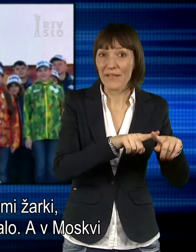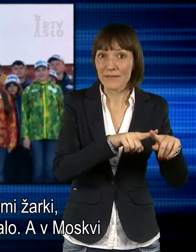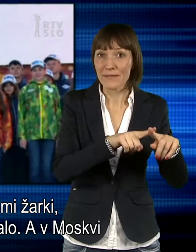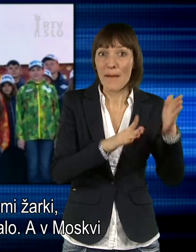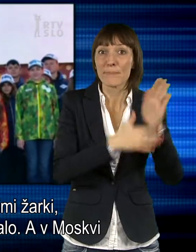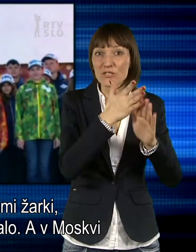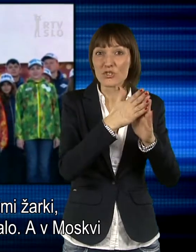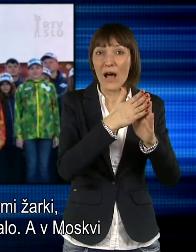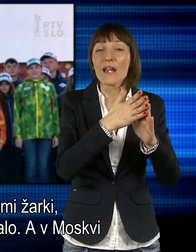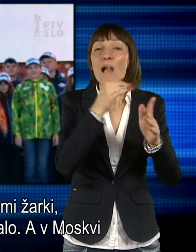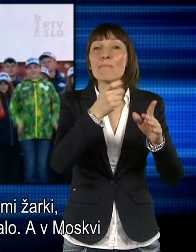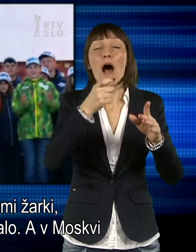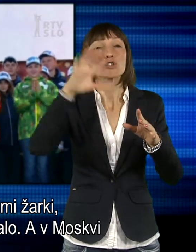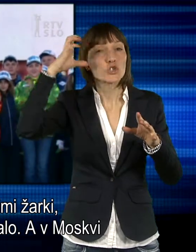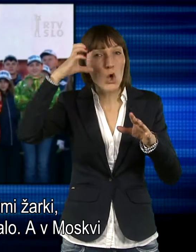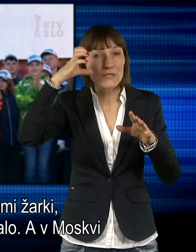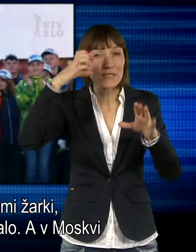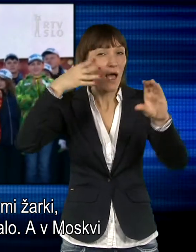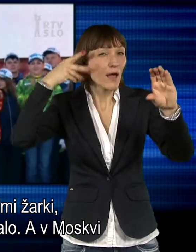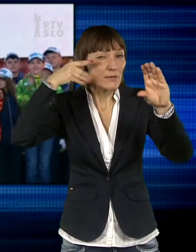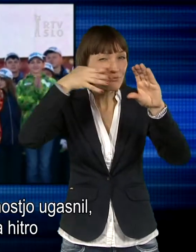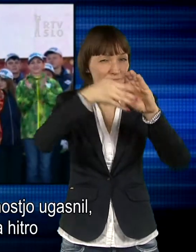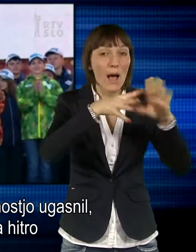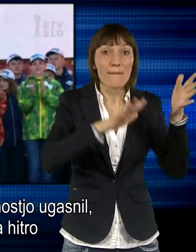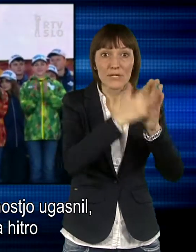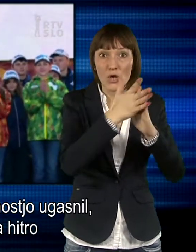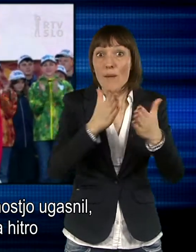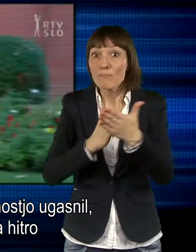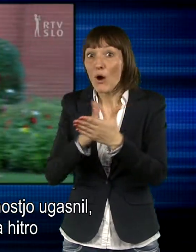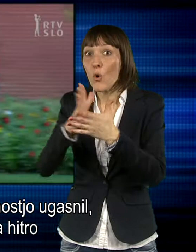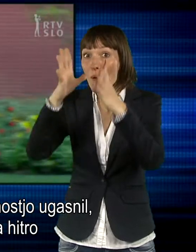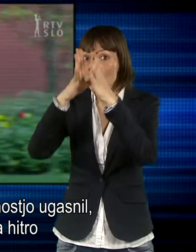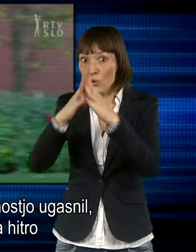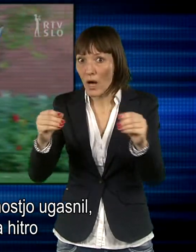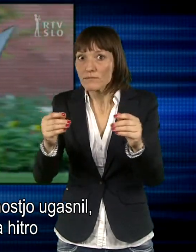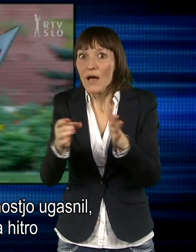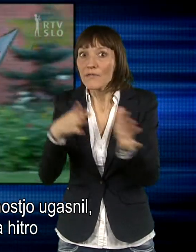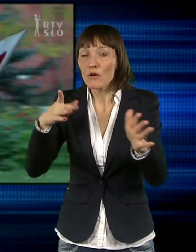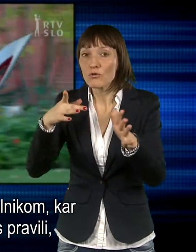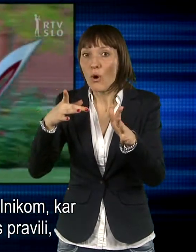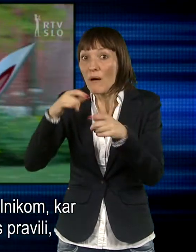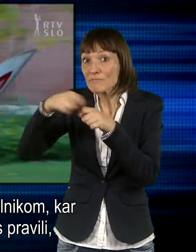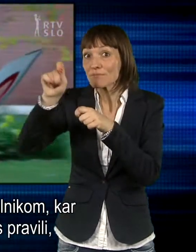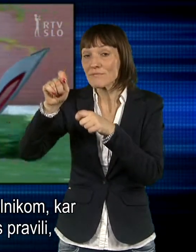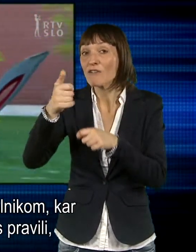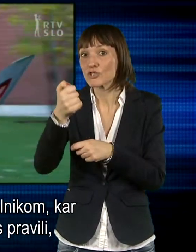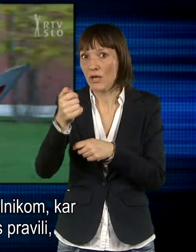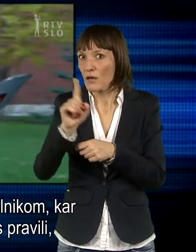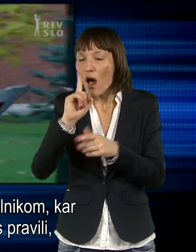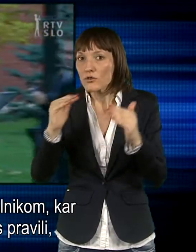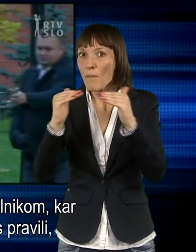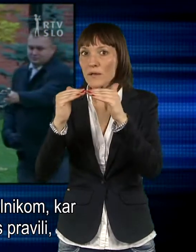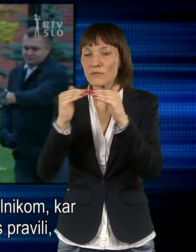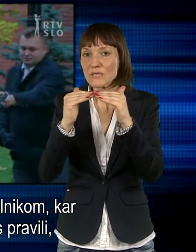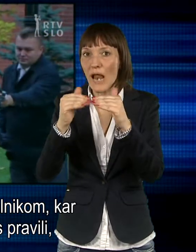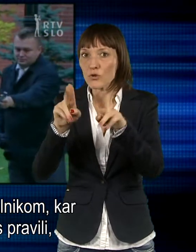sončnimi žarki, usmerjenimi skozi zrcalo. A v Moskvi je ogenj med slovesnostjo ugasnil, zato so ga na hitro prižgali kar žigalnikom, kar pa ni